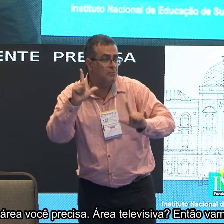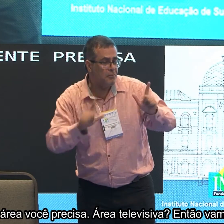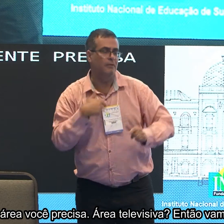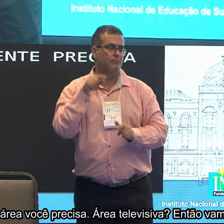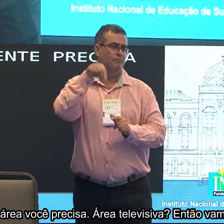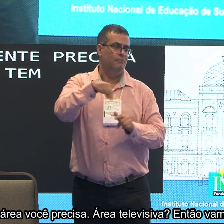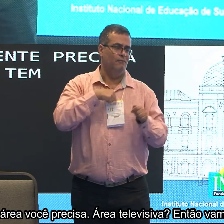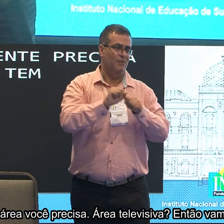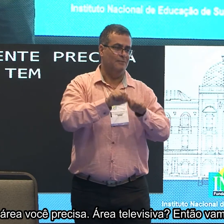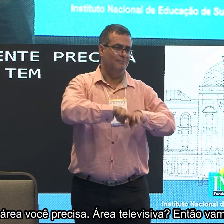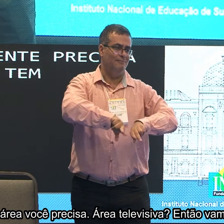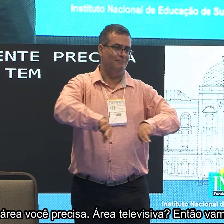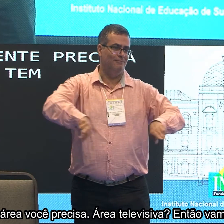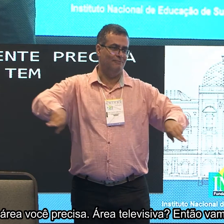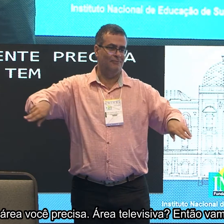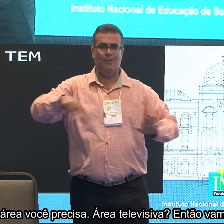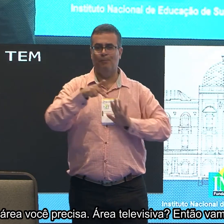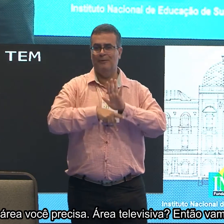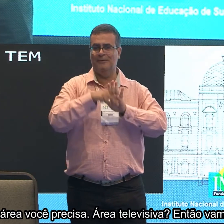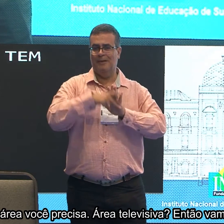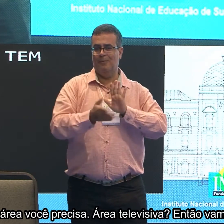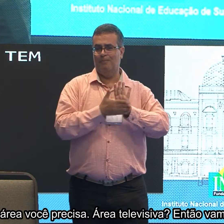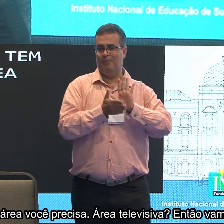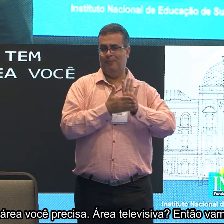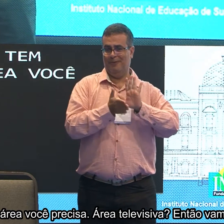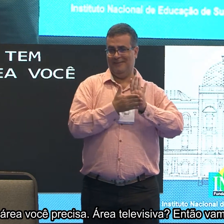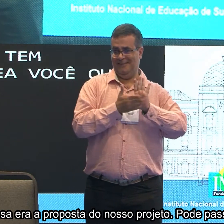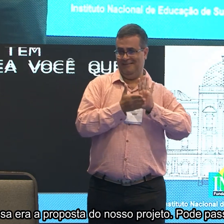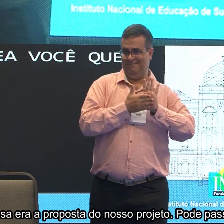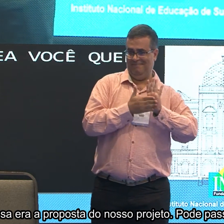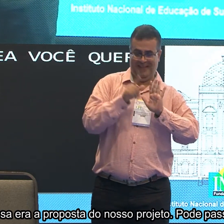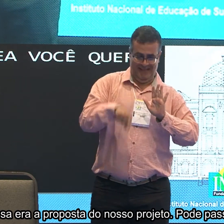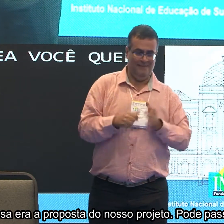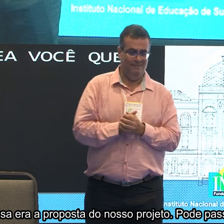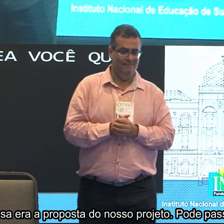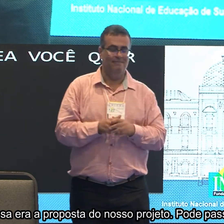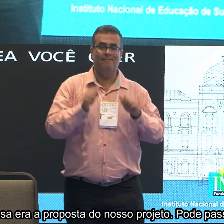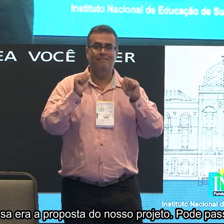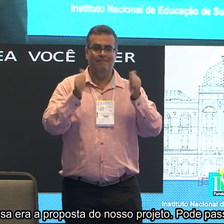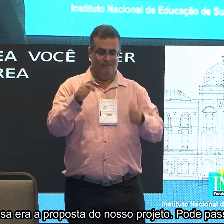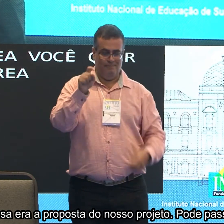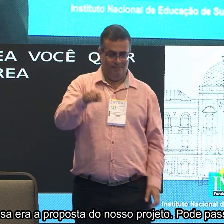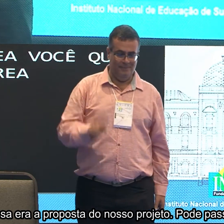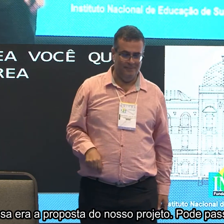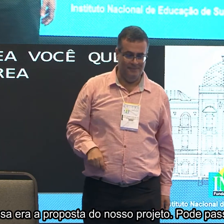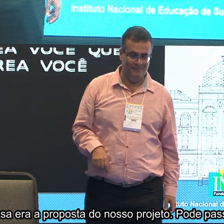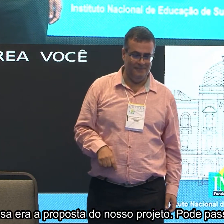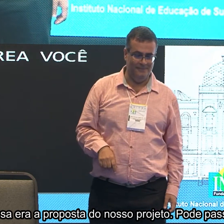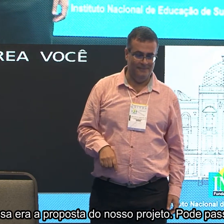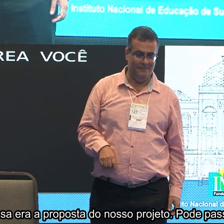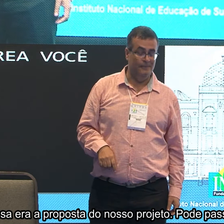área você precisa. A área televisiva? Então, vamos lá. E essa era a proposta do nosso projeto. Pode passar?